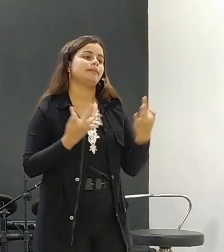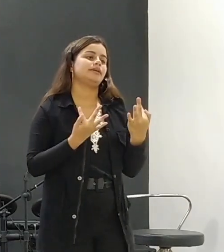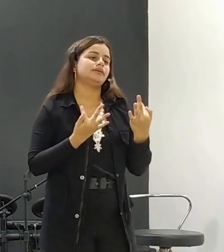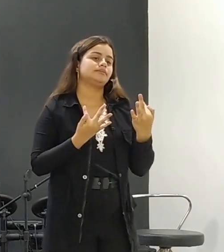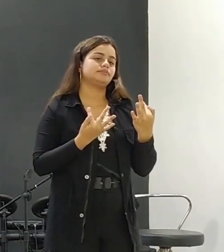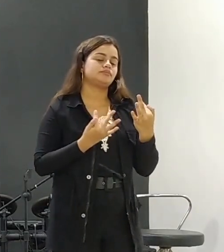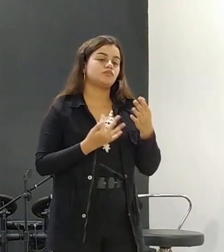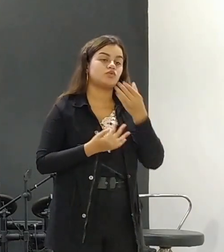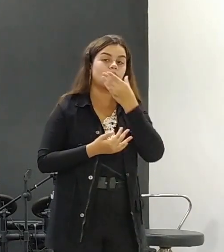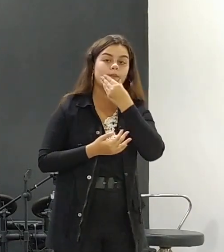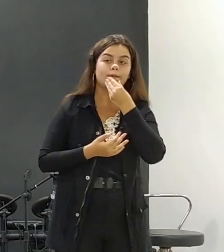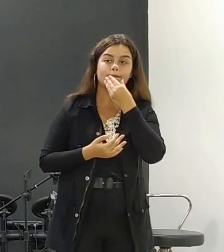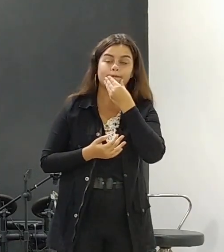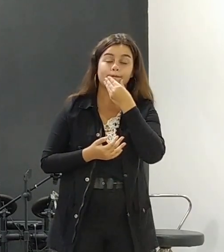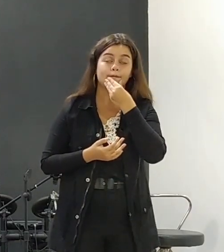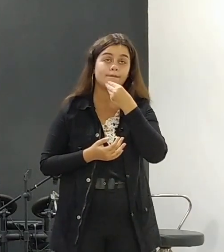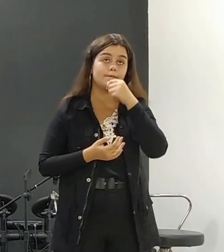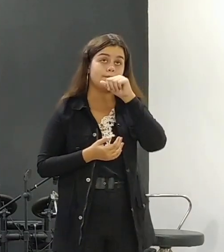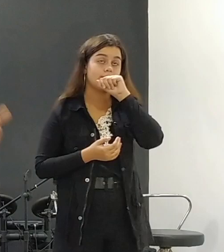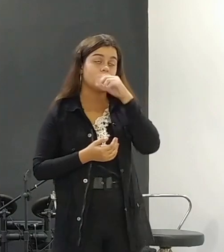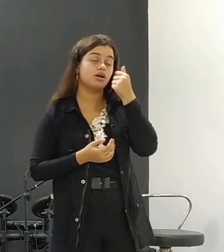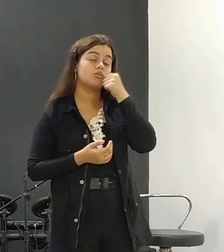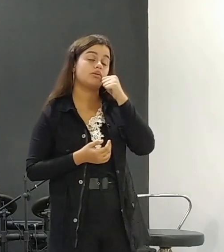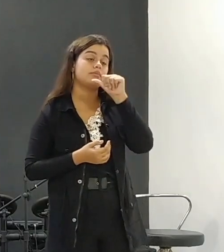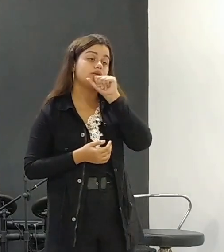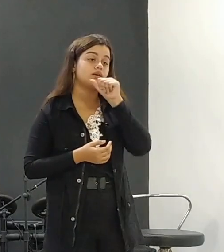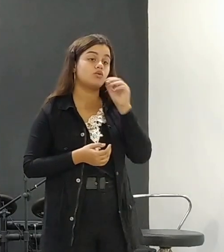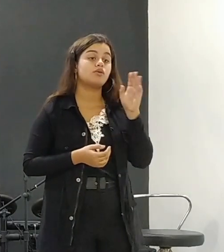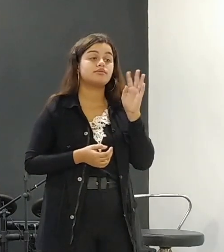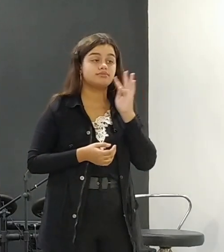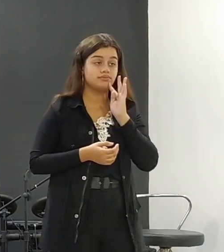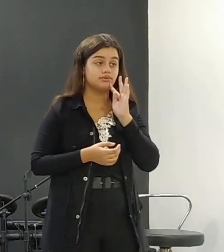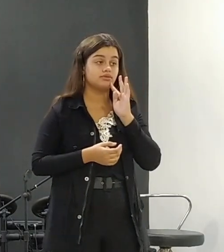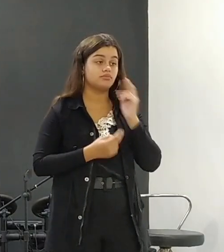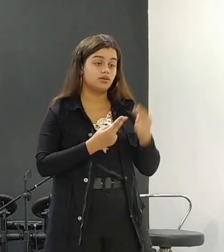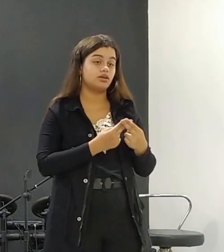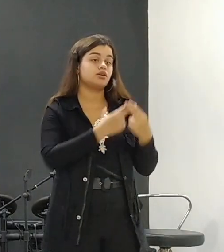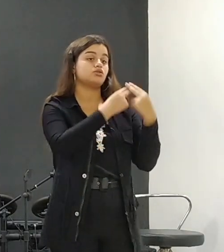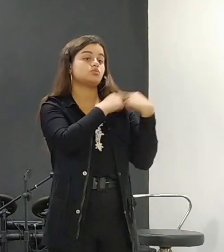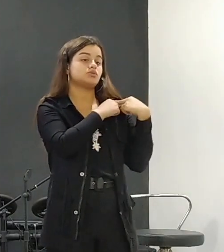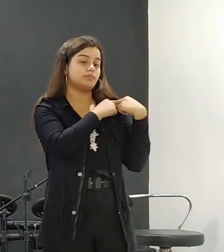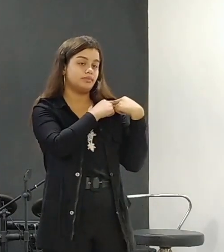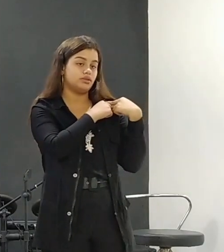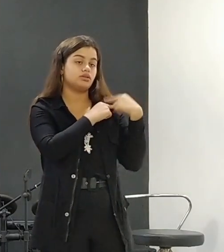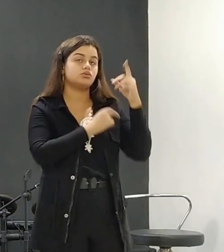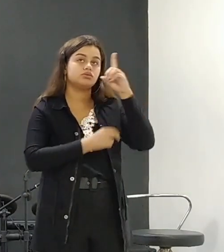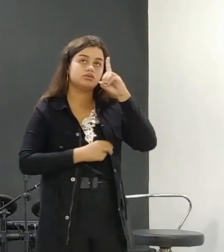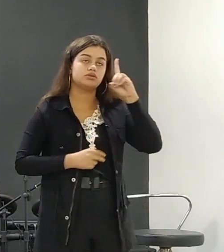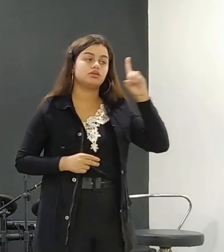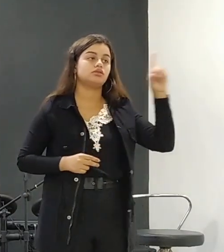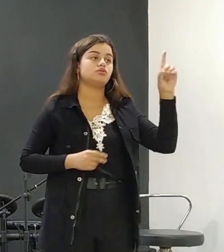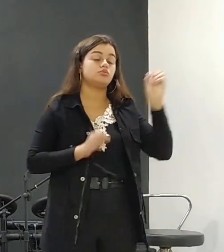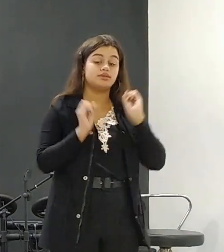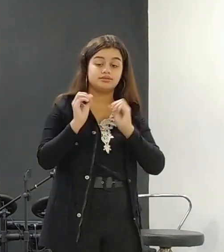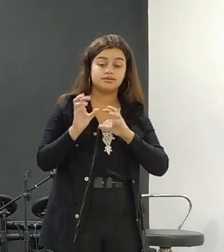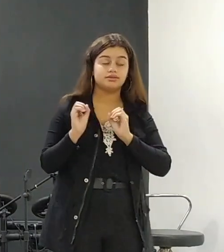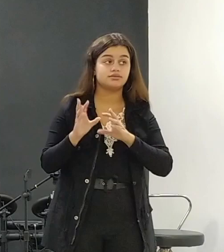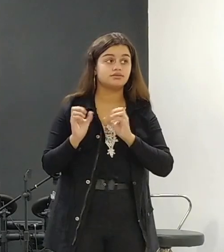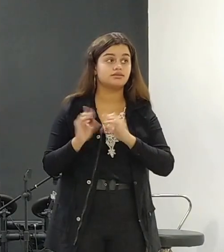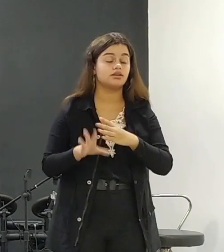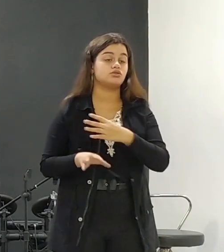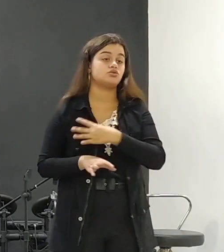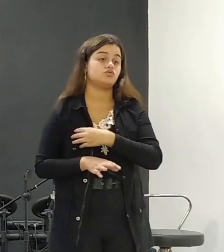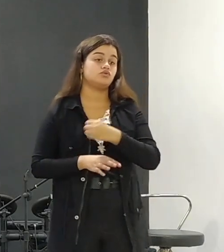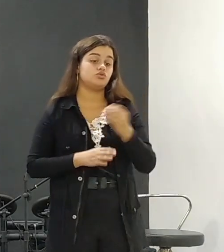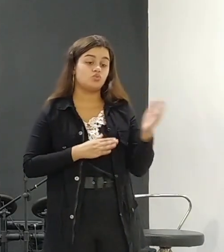onde um pai e uma mãe conhecessem bem os seus papéis, conhecessem a Deus e pudessem ensinar os seus filhos